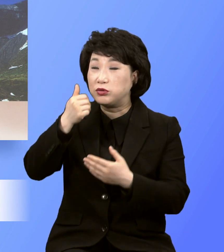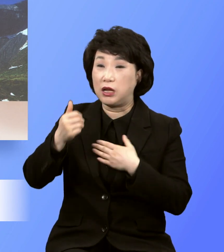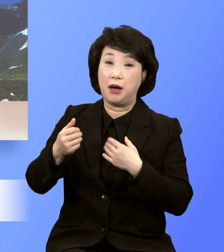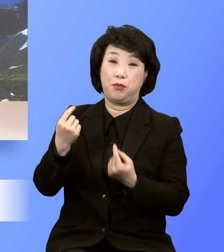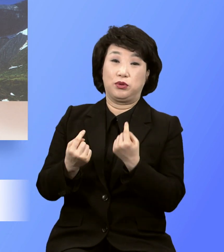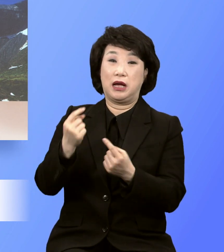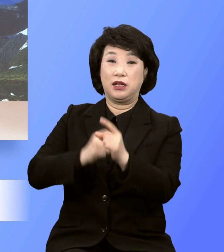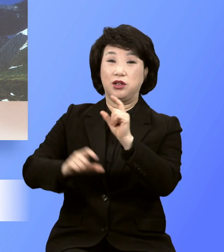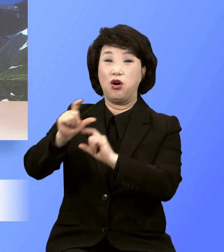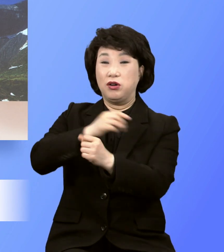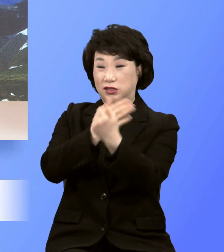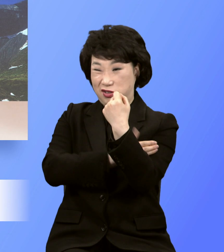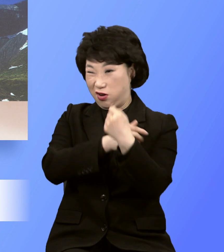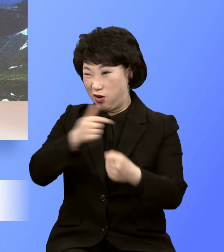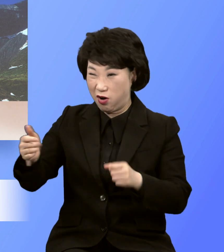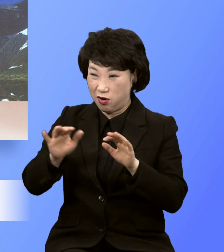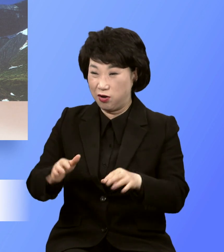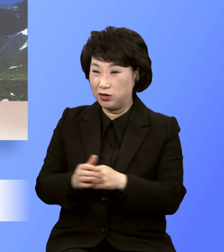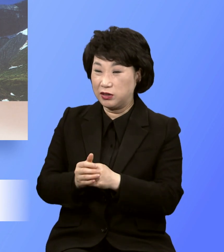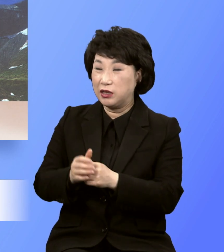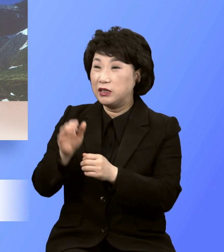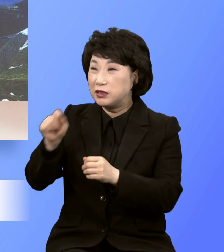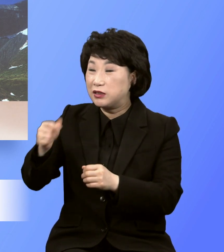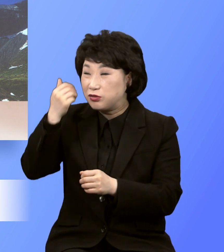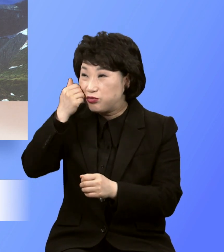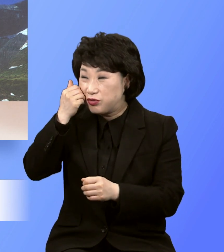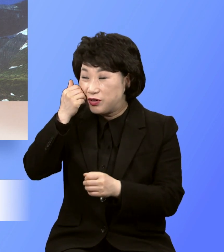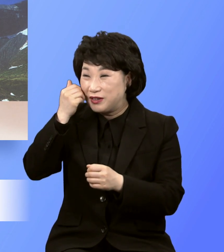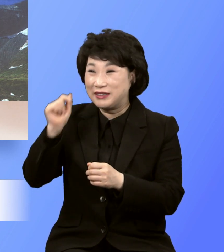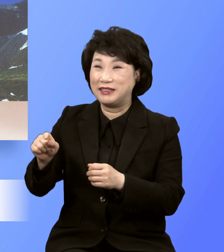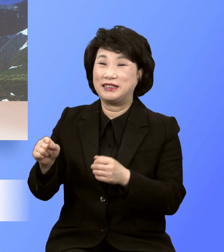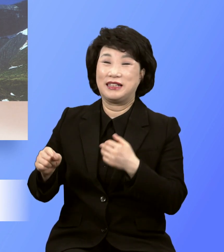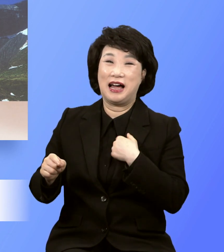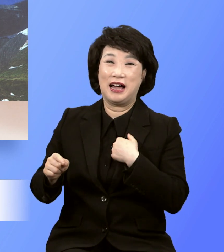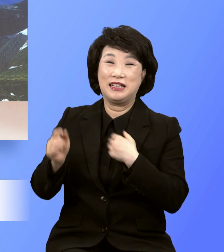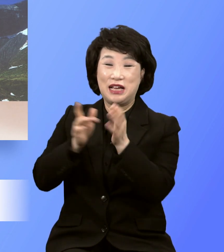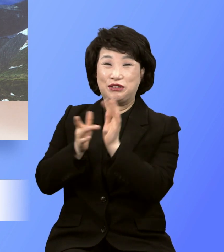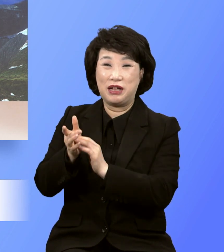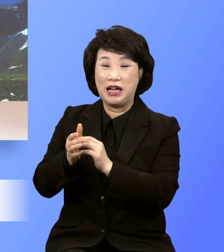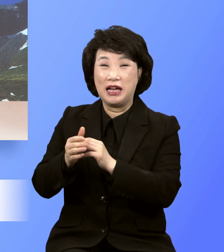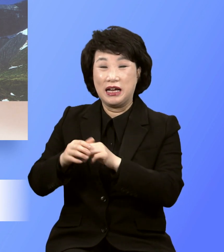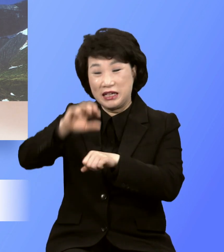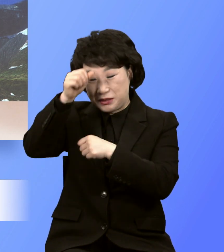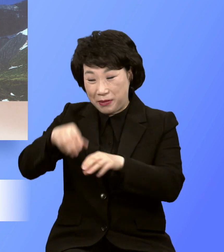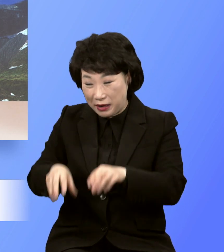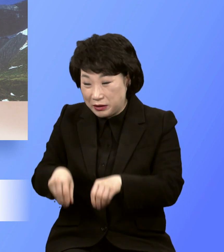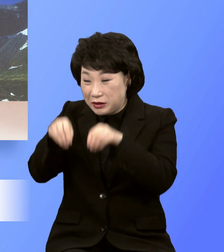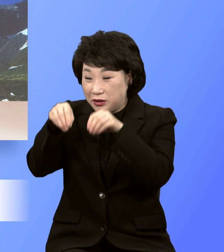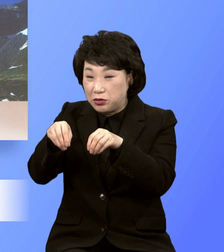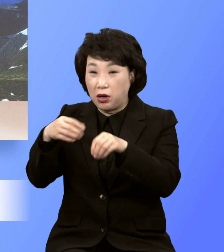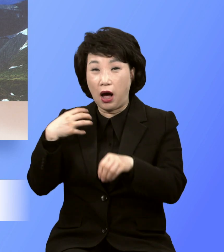능력이 많으시니 나는 그의 신을 들기도 감당치 못하겠노라.